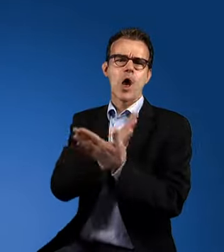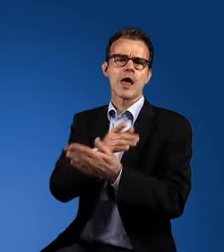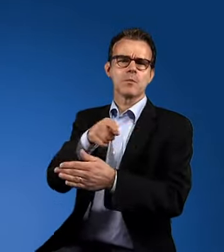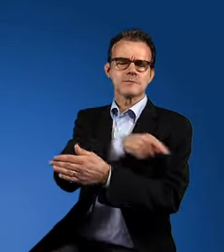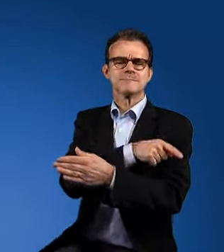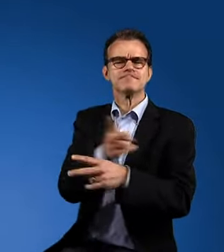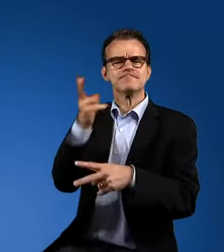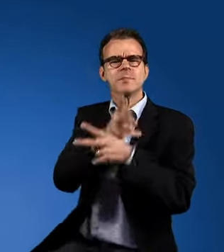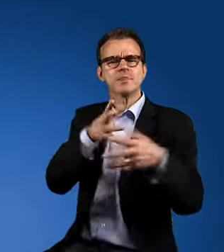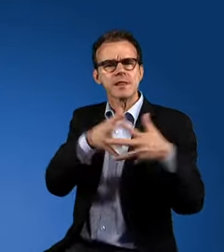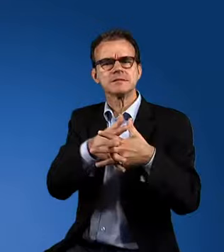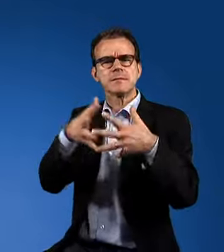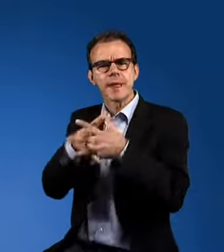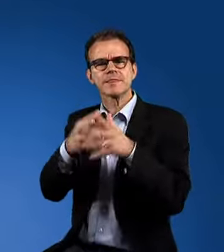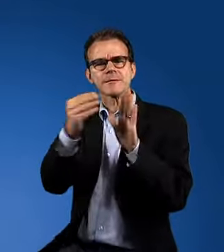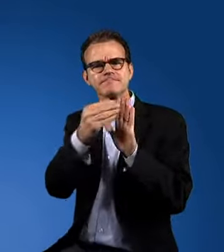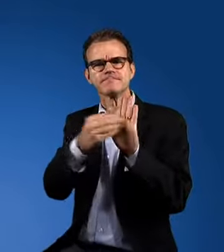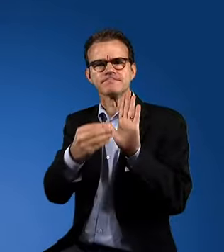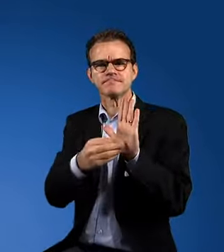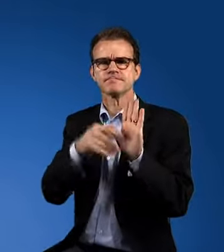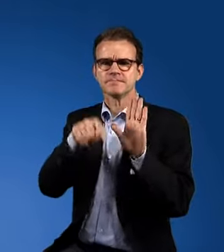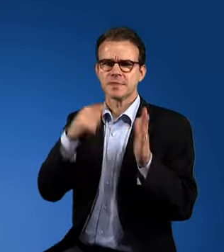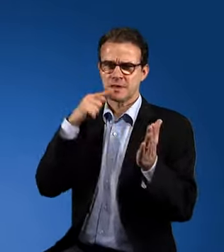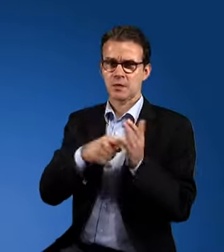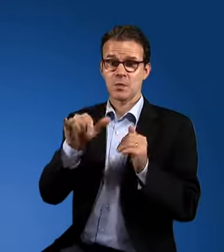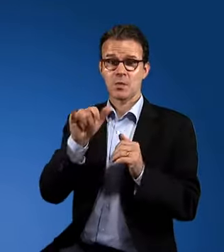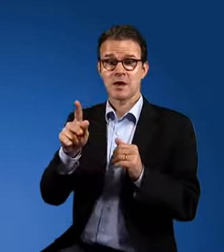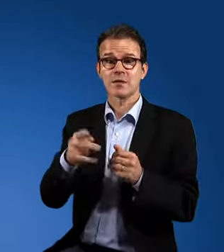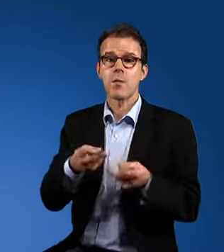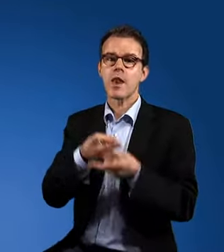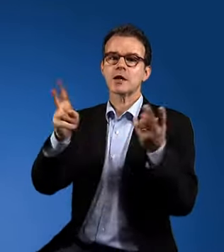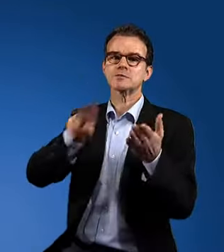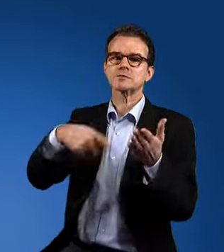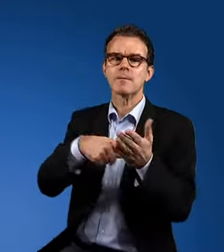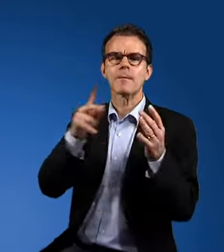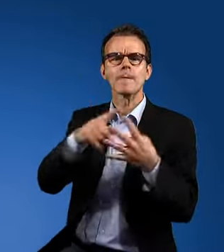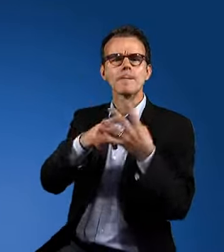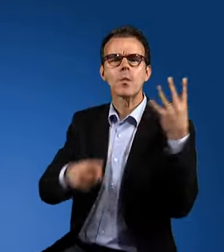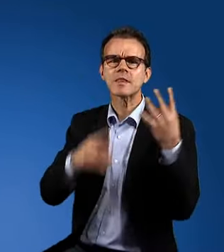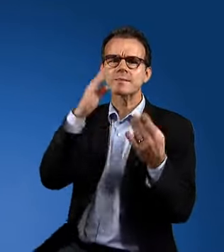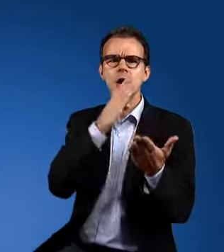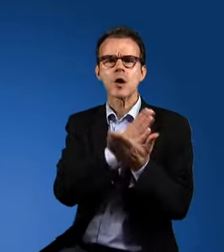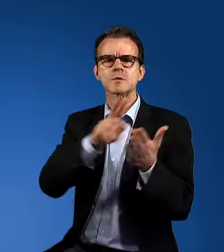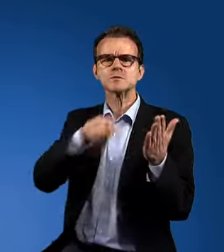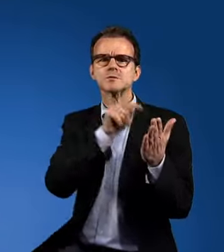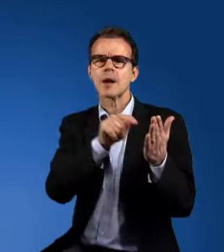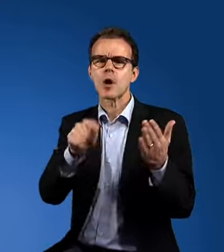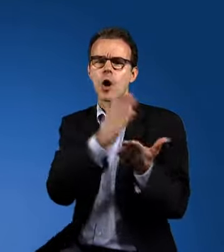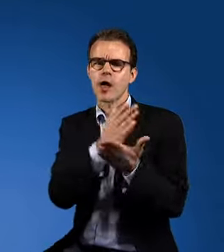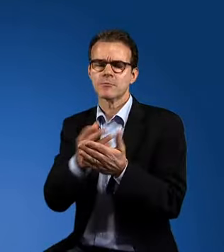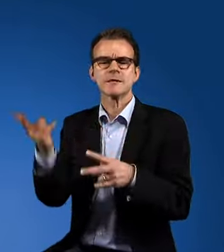niitä aikaisemmissa vanhemmissa YK:n yleissopimuksissa ja